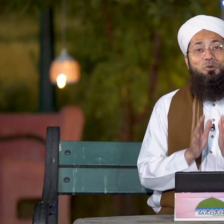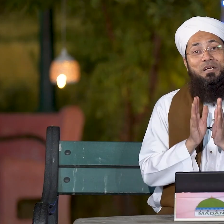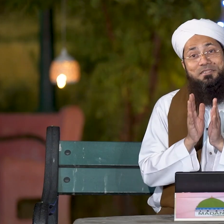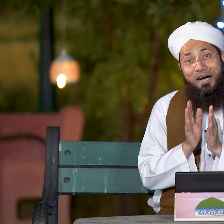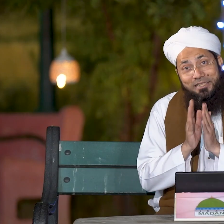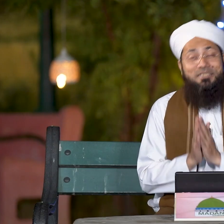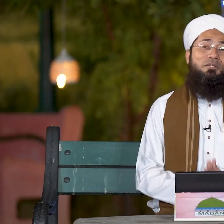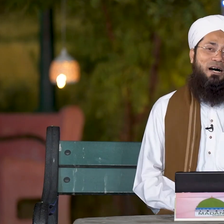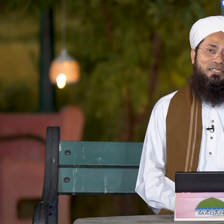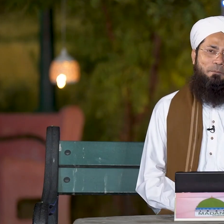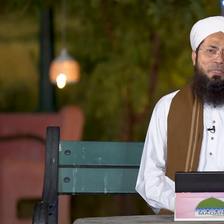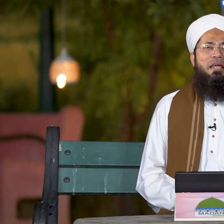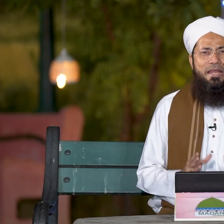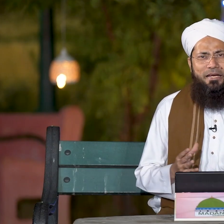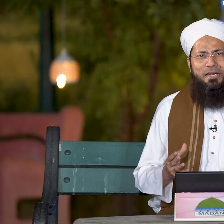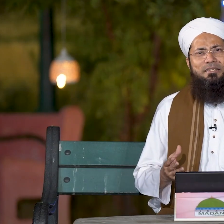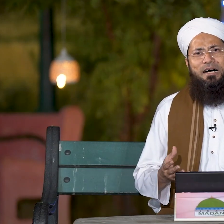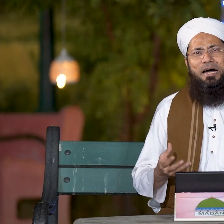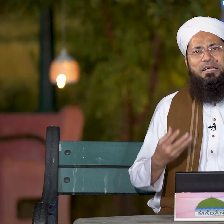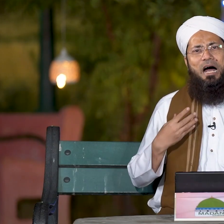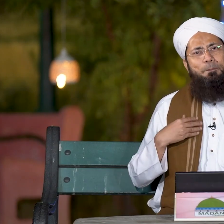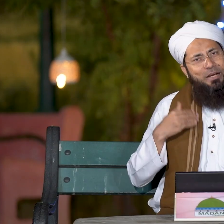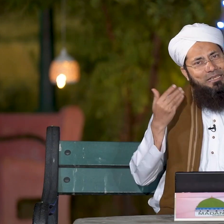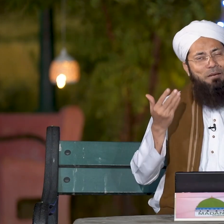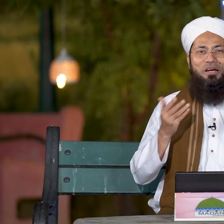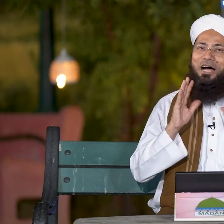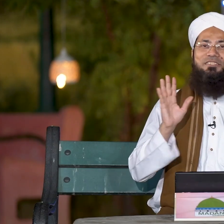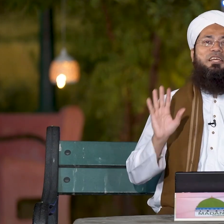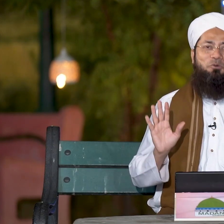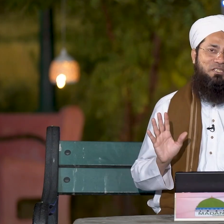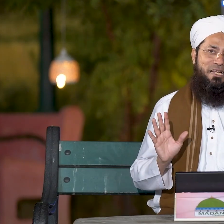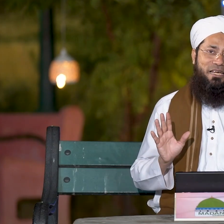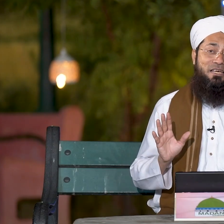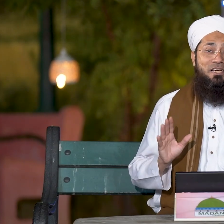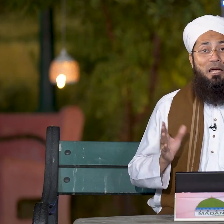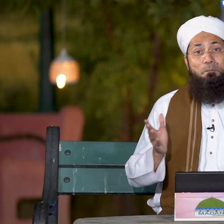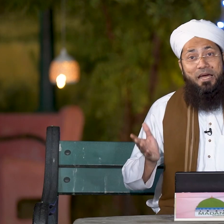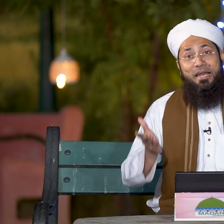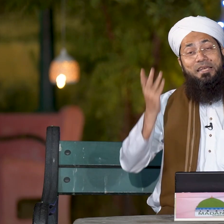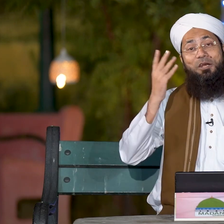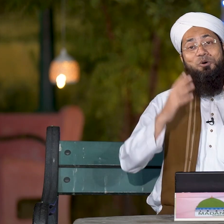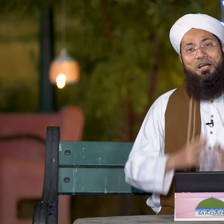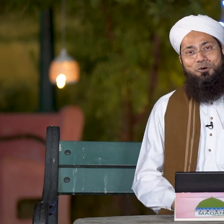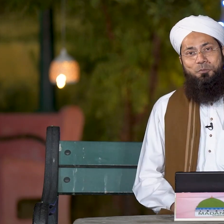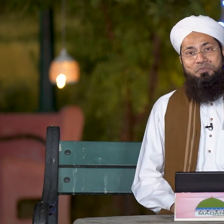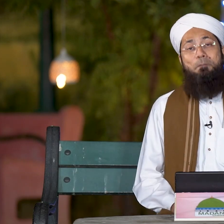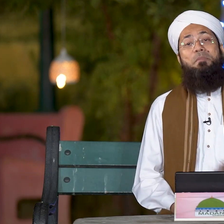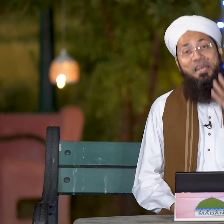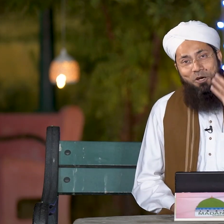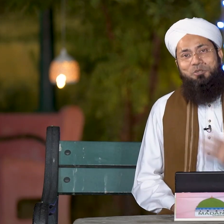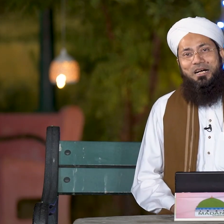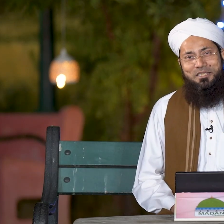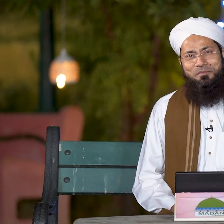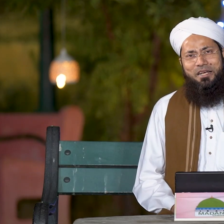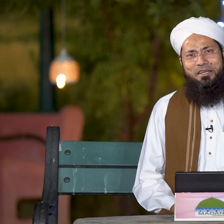ہے، تو بڑی سعادت کی بات ہے۔ لیکن انسان کے اپنے دل میں خواہش نہیں ہونی چاہیے کہ میرے لیے لوگ کھڑے ہوں،